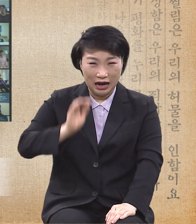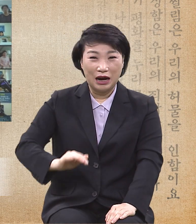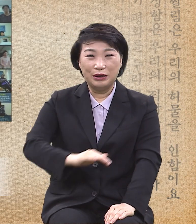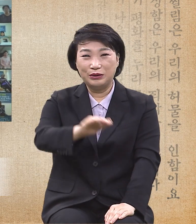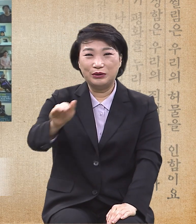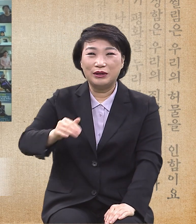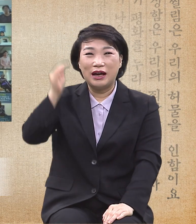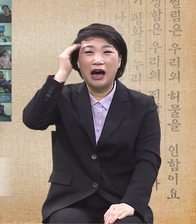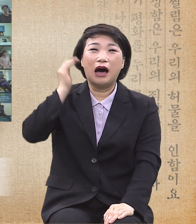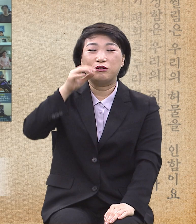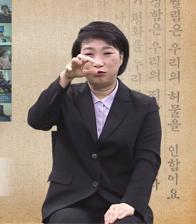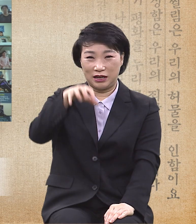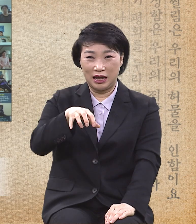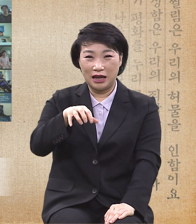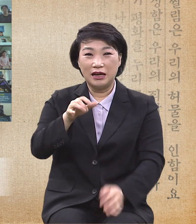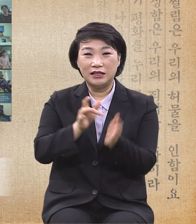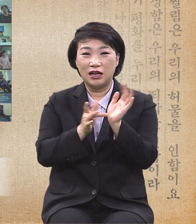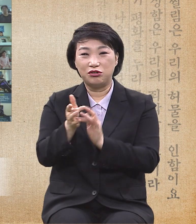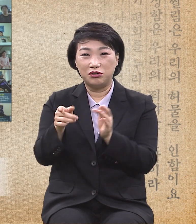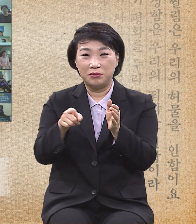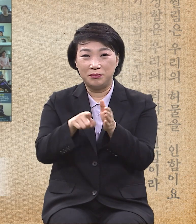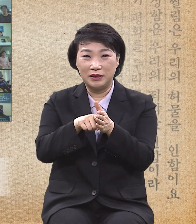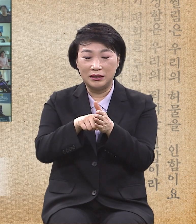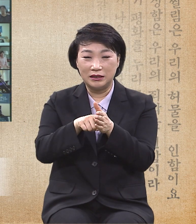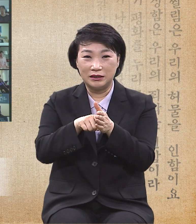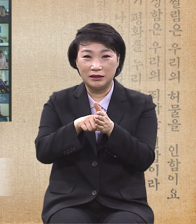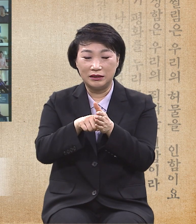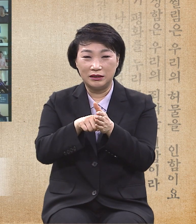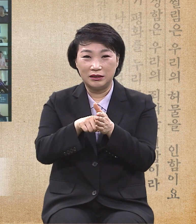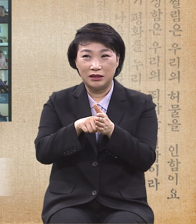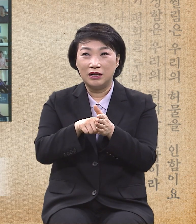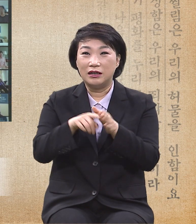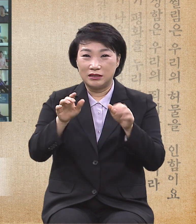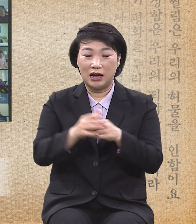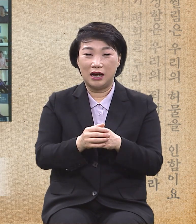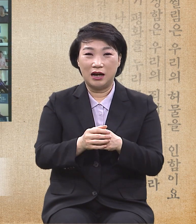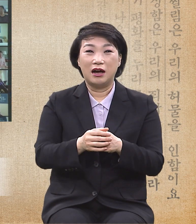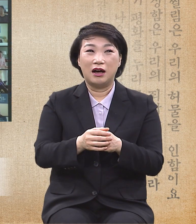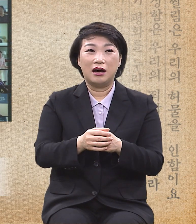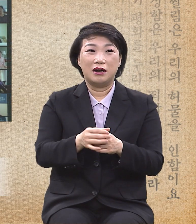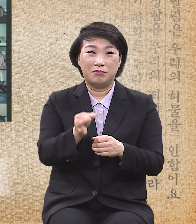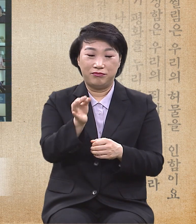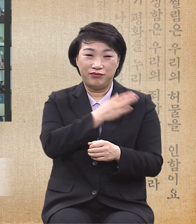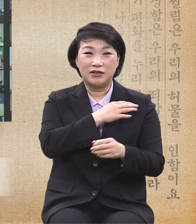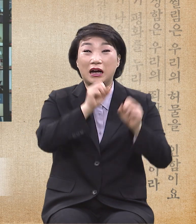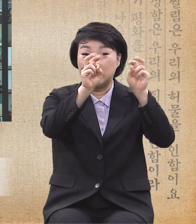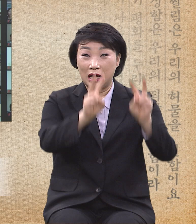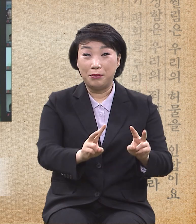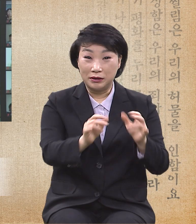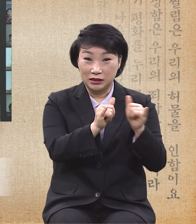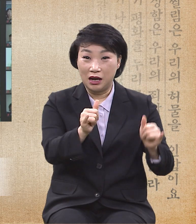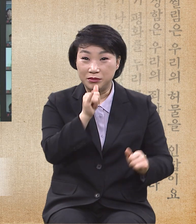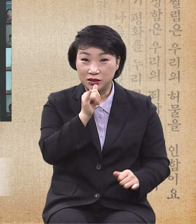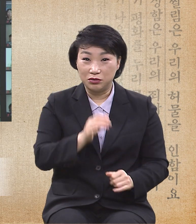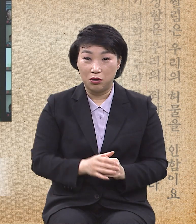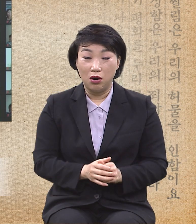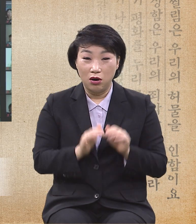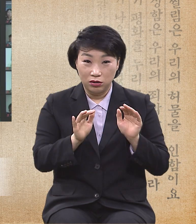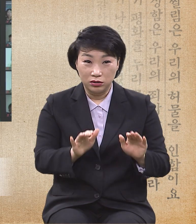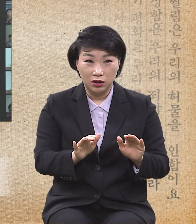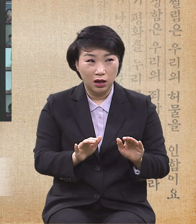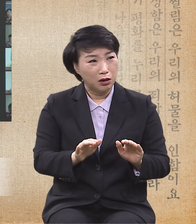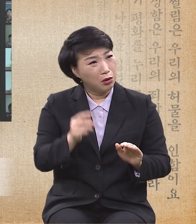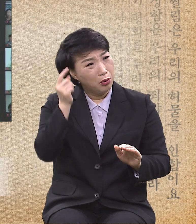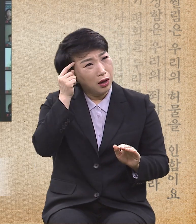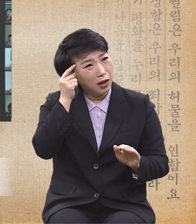우리나라에 예수 믿는 돈 있던 재벌들이 있죠. 근데